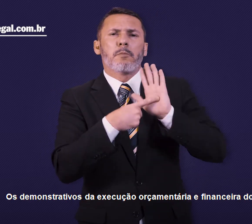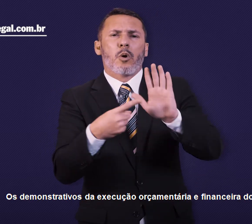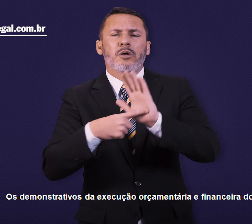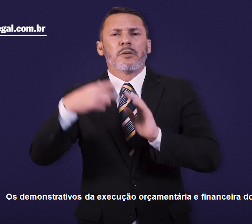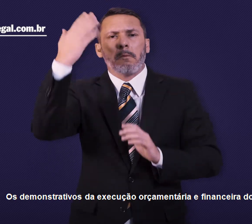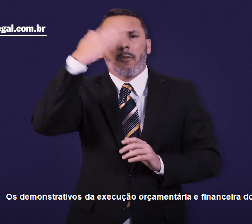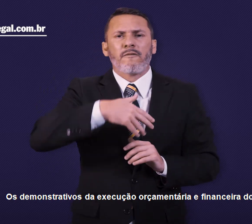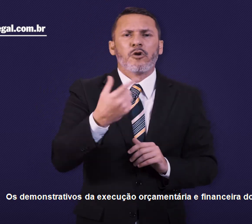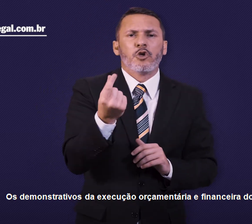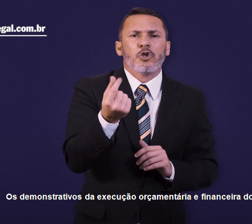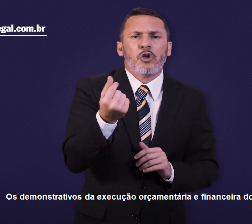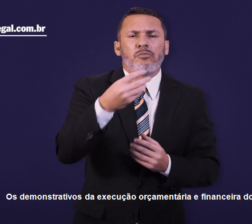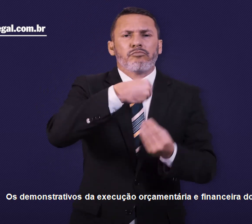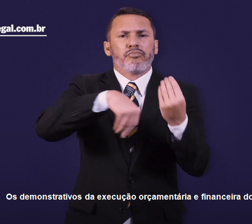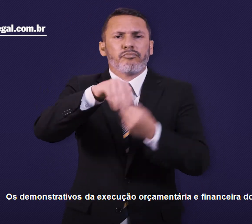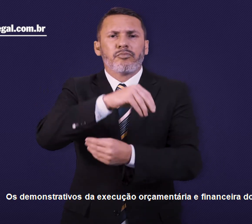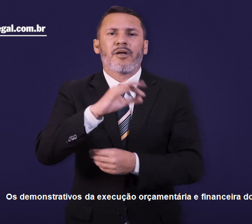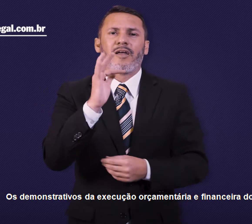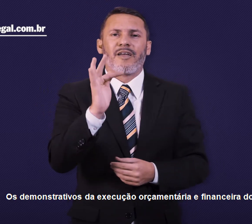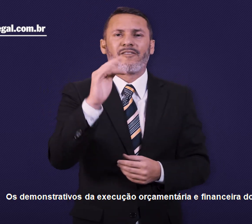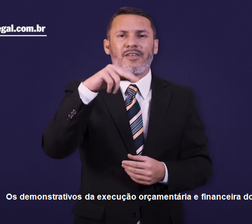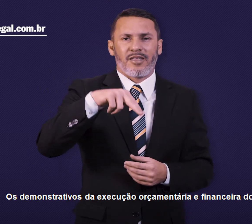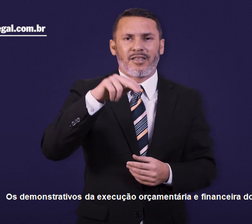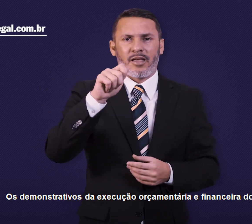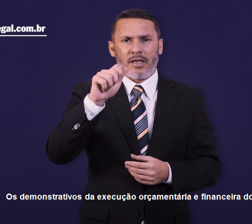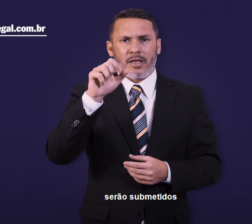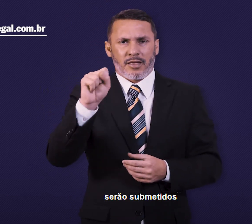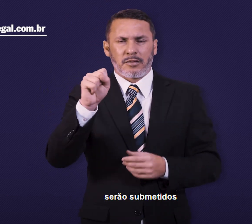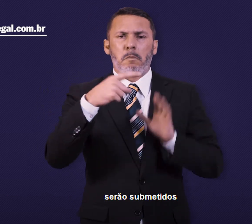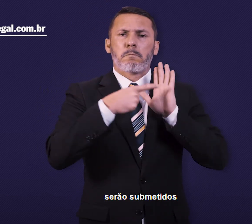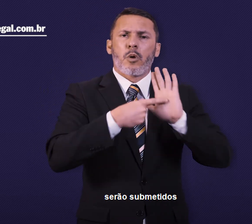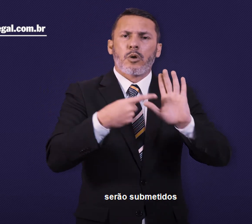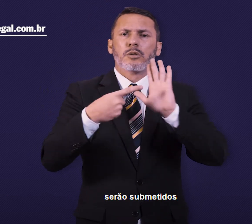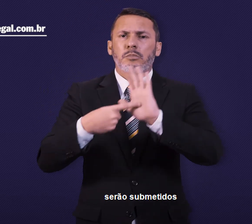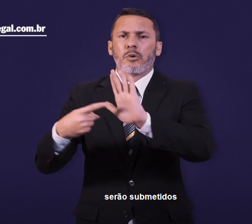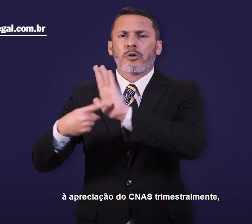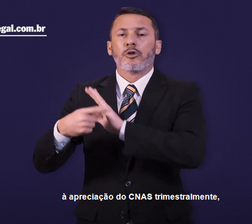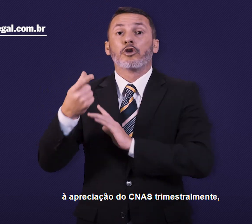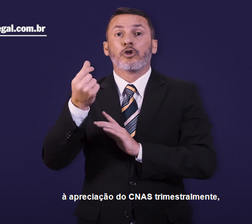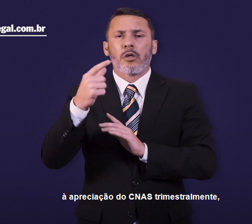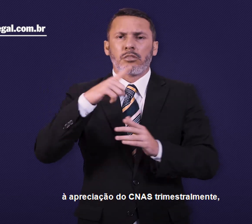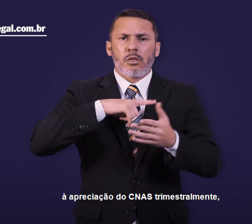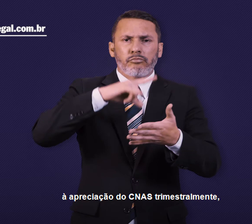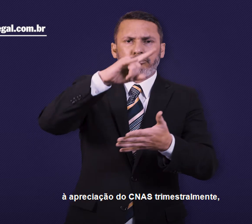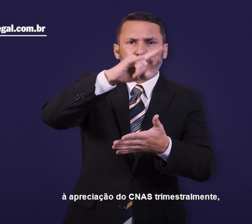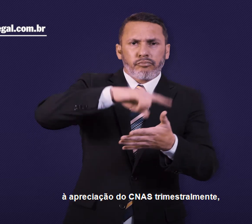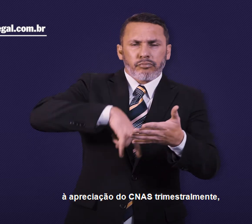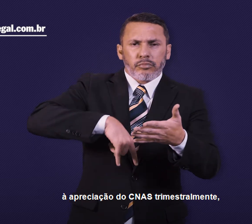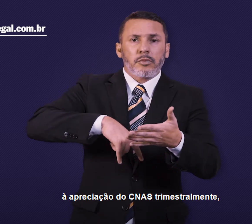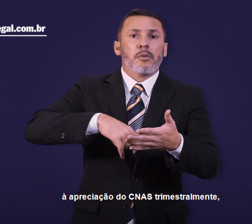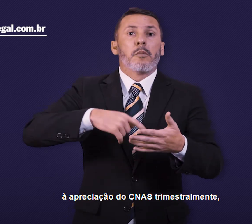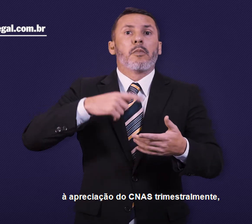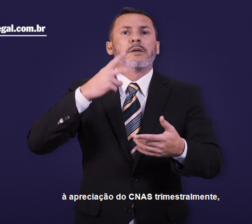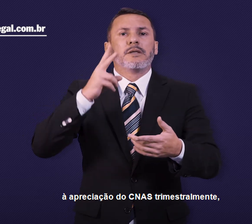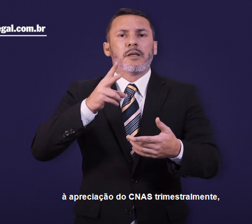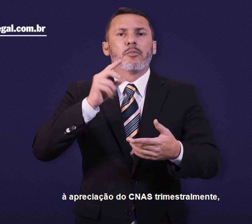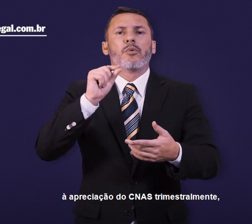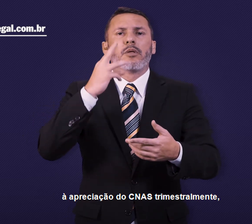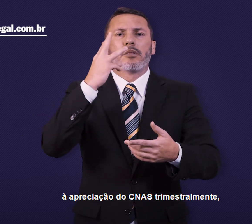execução orçamentária e financeira do FNAS serão submetidos à apreciação do CNAS trimestralmente